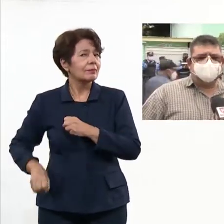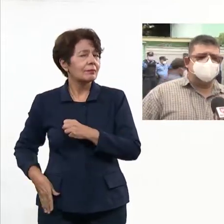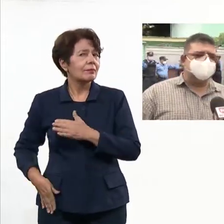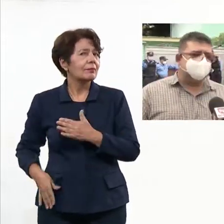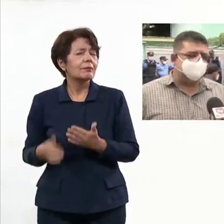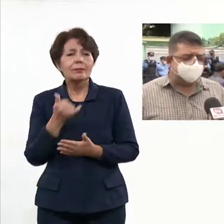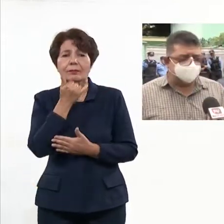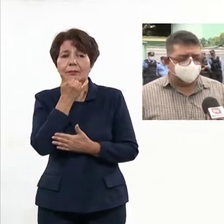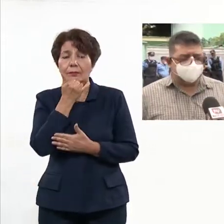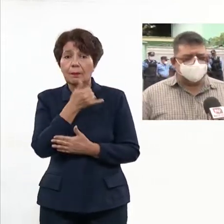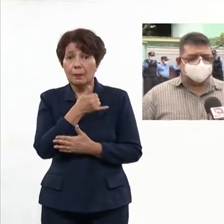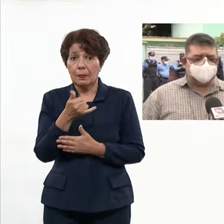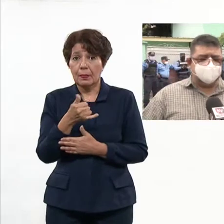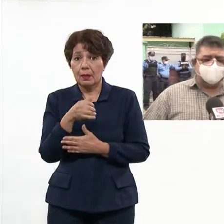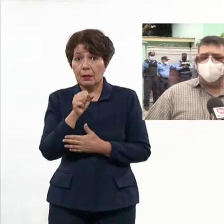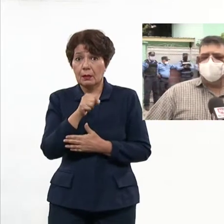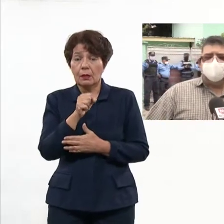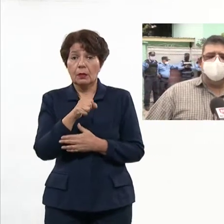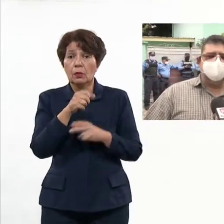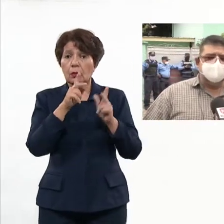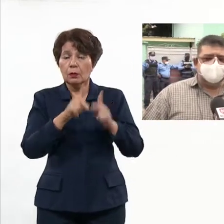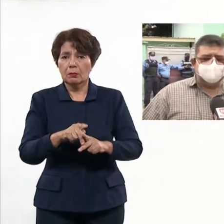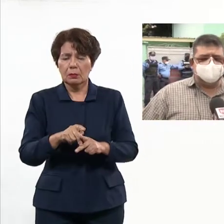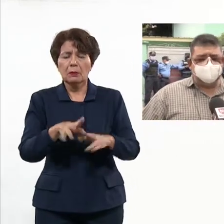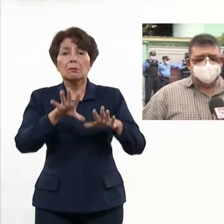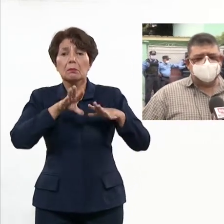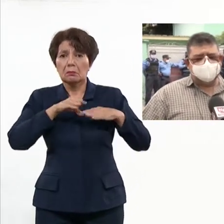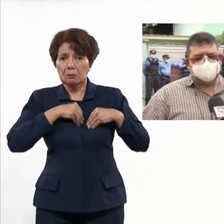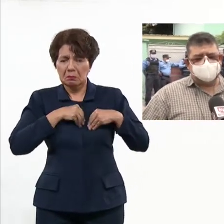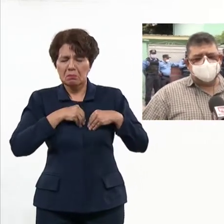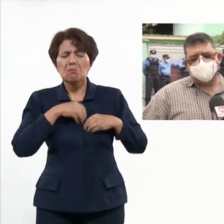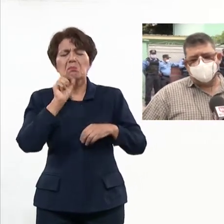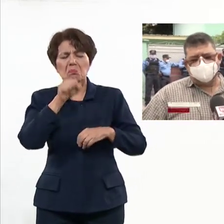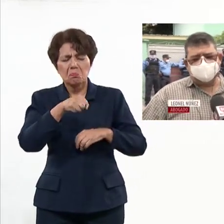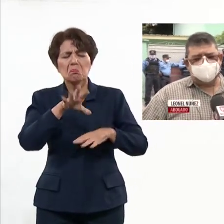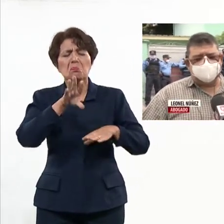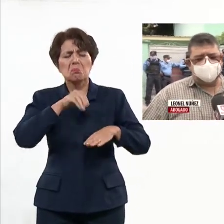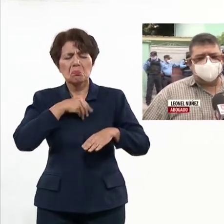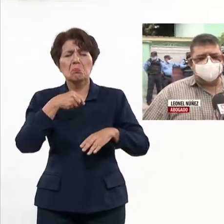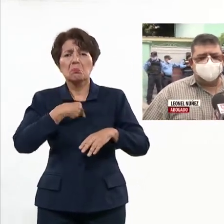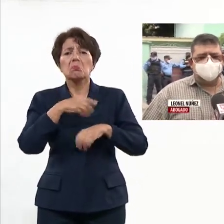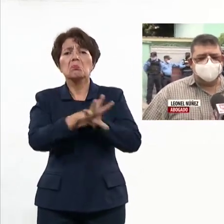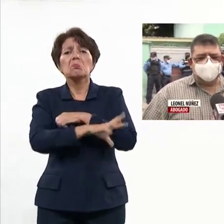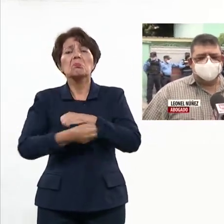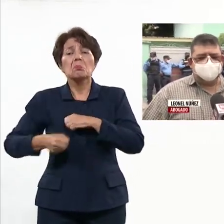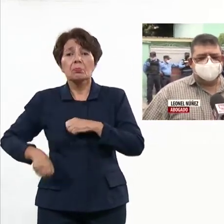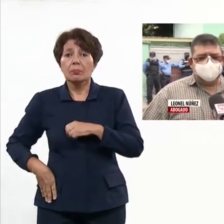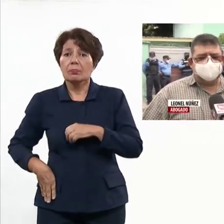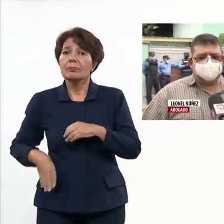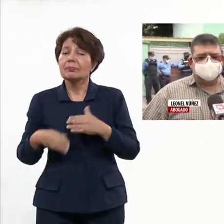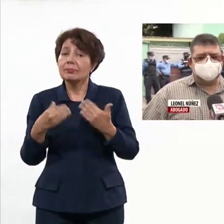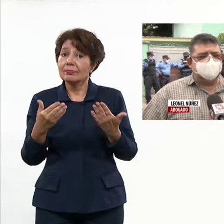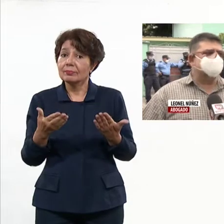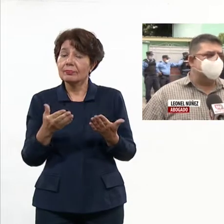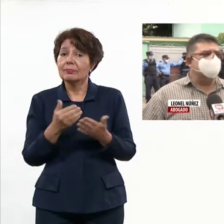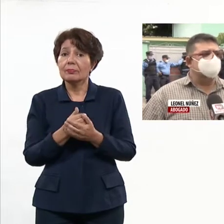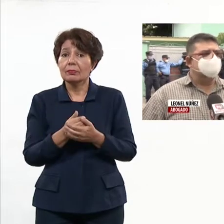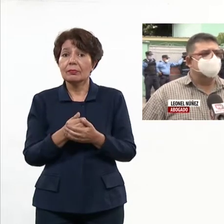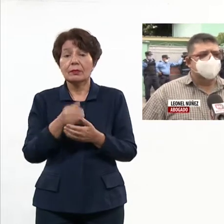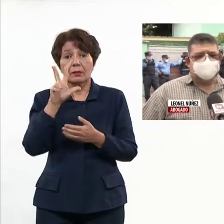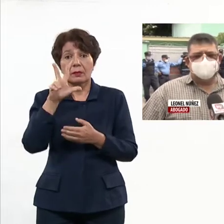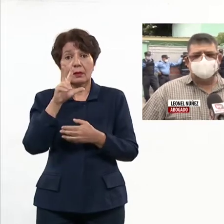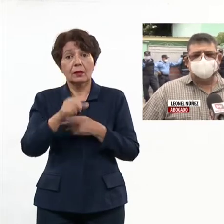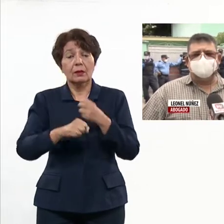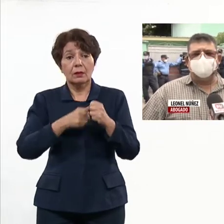tanto si una persona en este tipo de delitos se declara culpable y se va por un sobres por un procedimiento abreviado serían tres